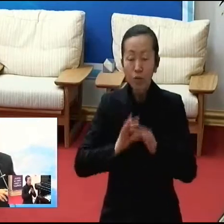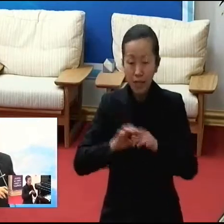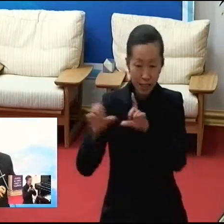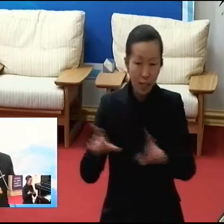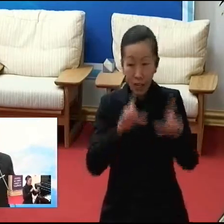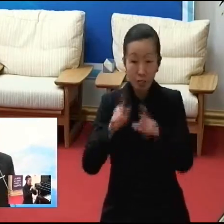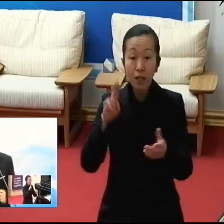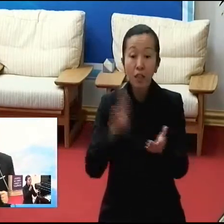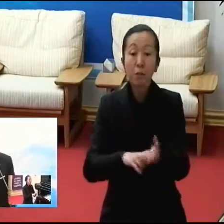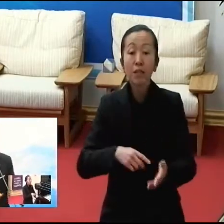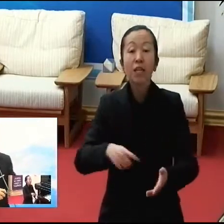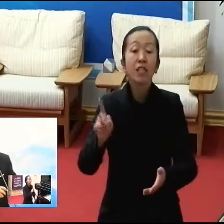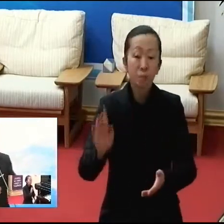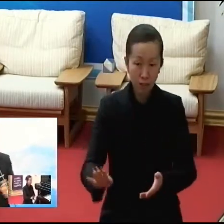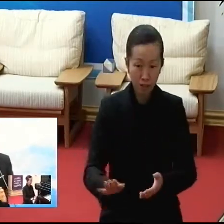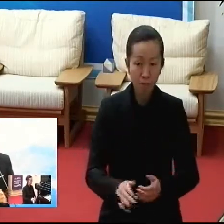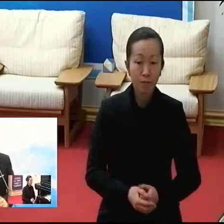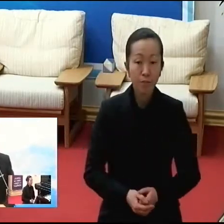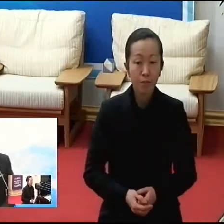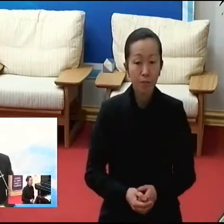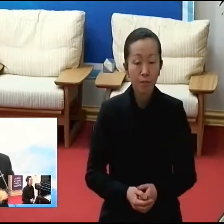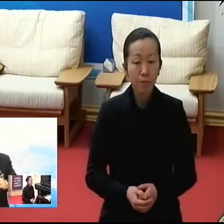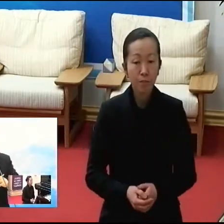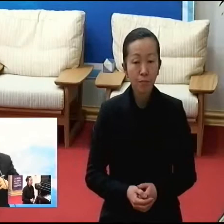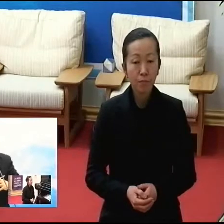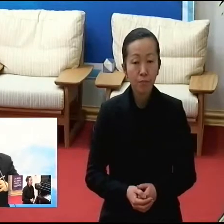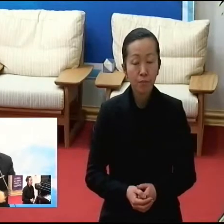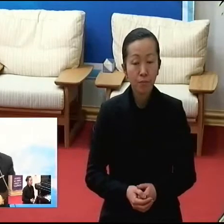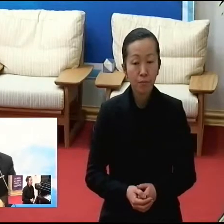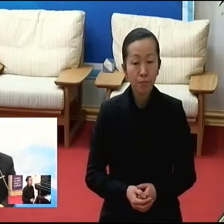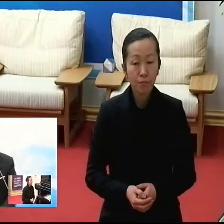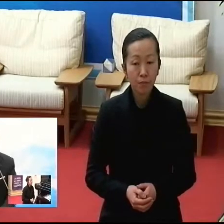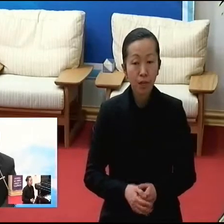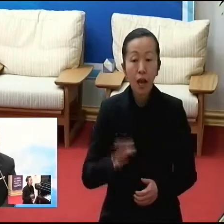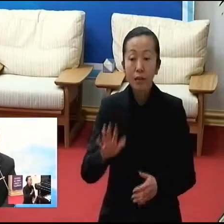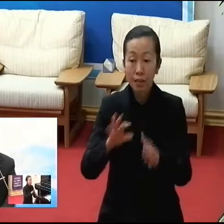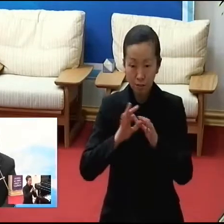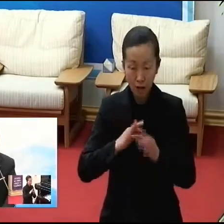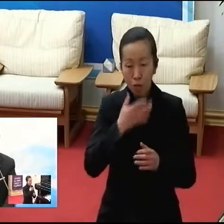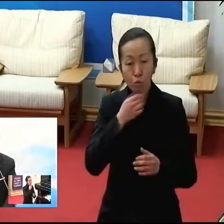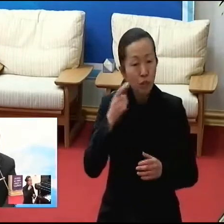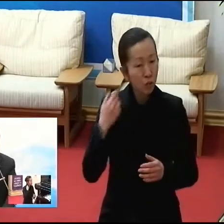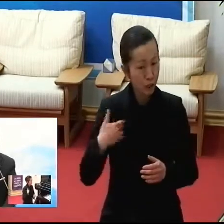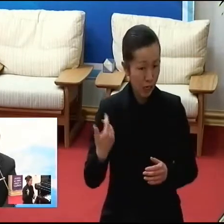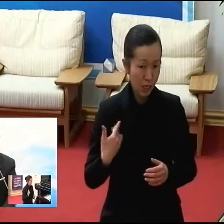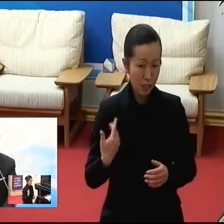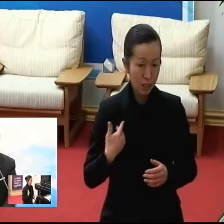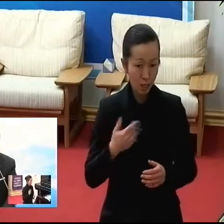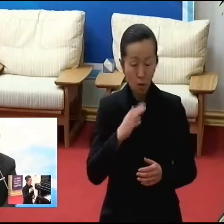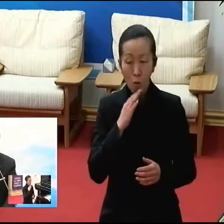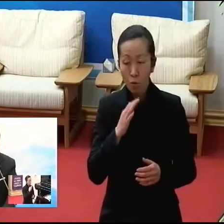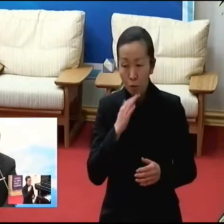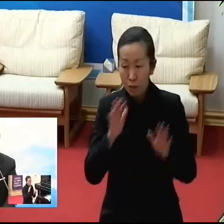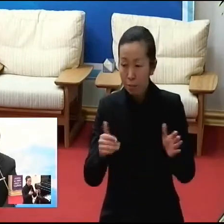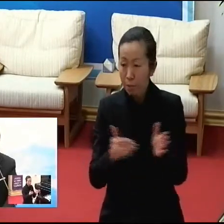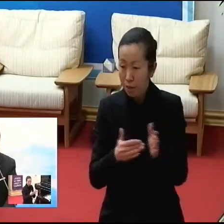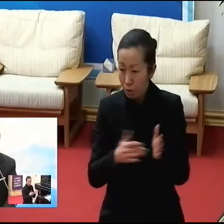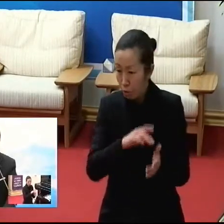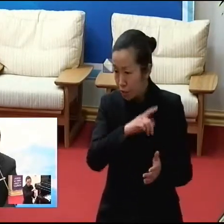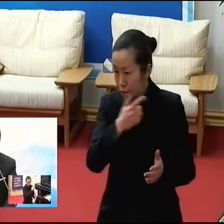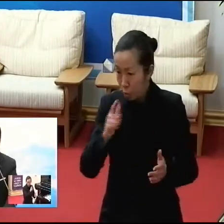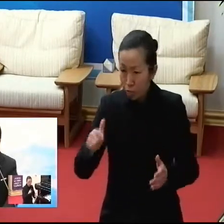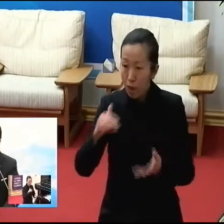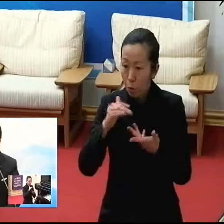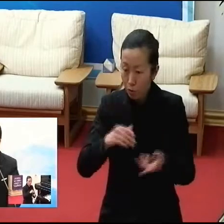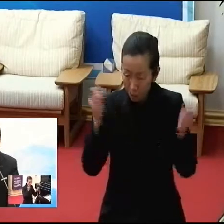지금까지 엄청나게 잘못된 각인된 것이 내 속에 가득 차 있다는 것입니다. ですから福音を知らなくて本当に今までのいろん